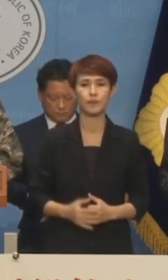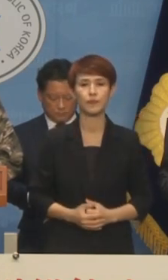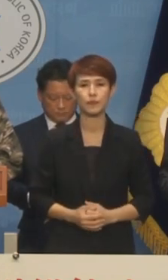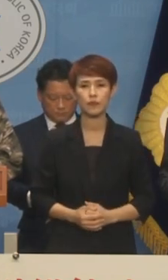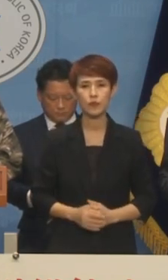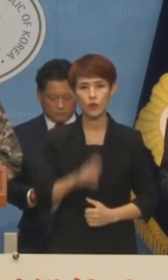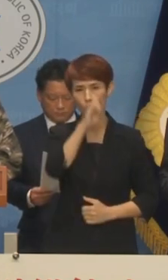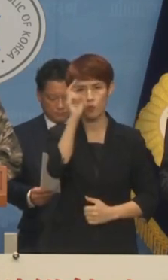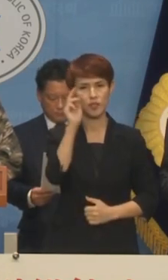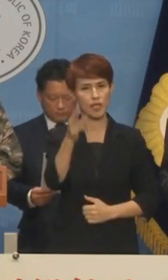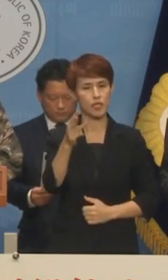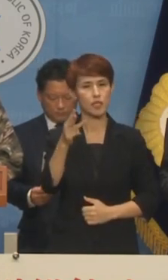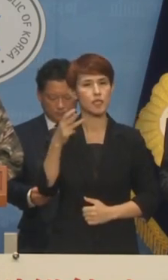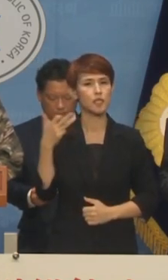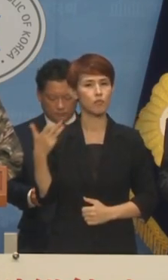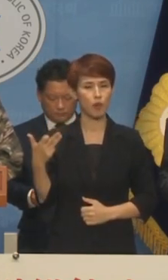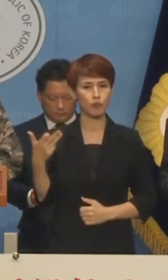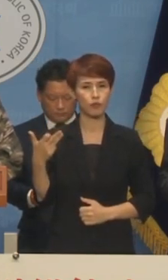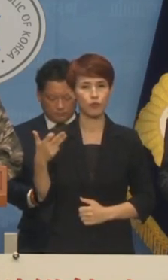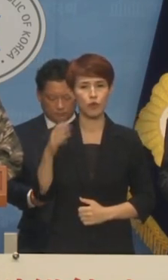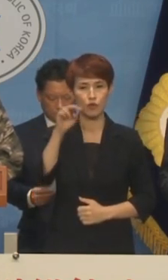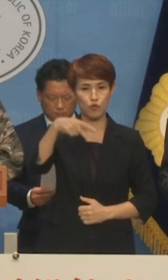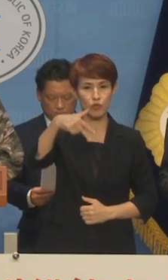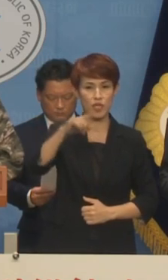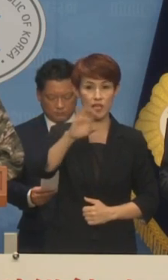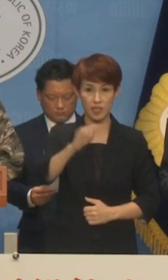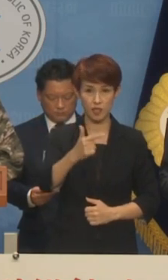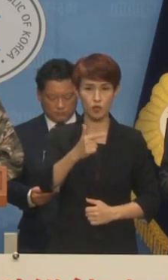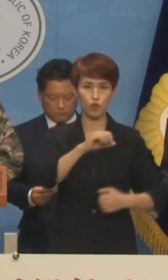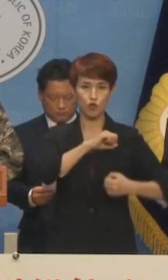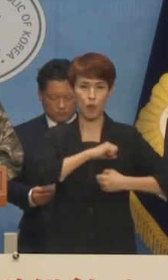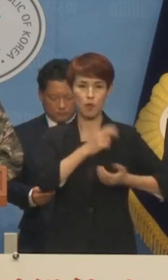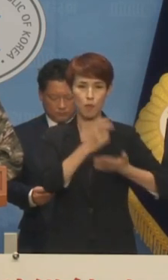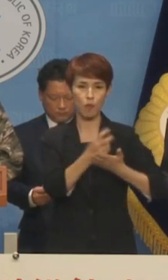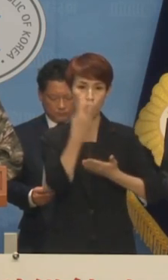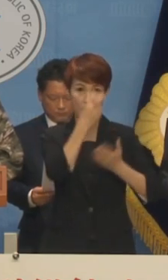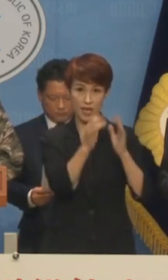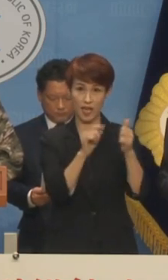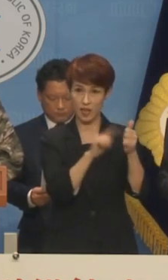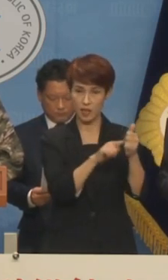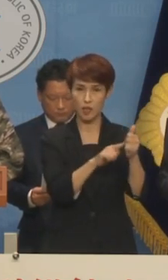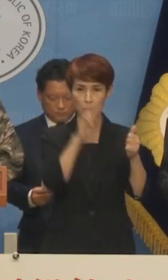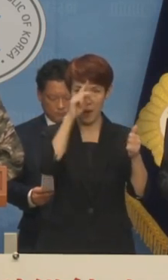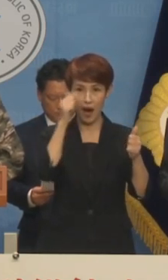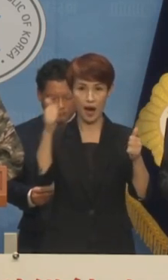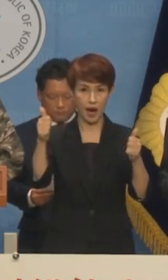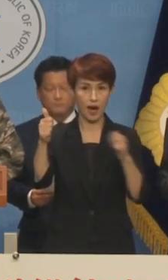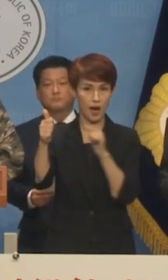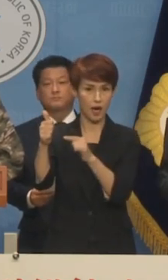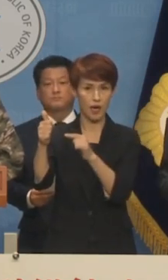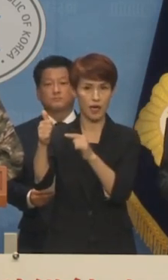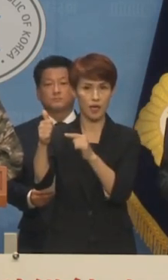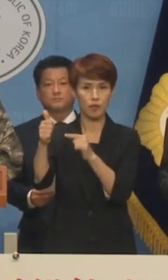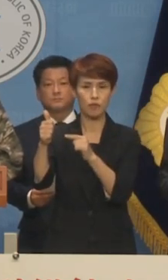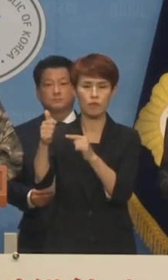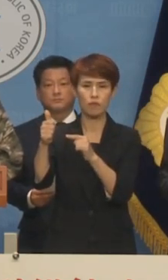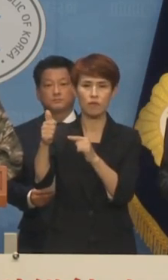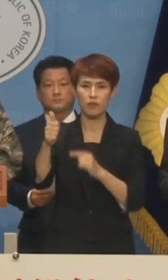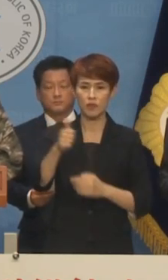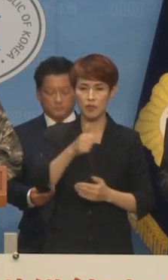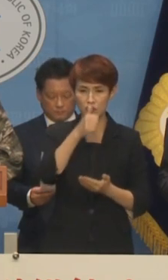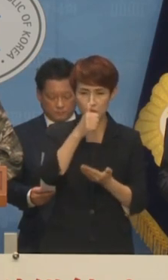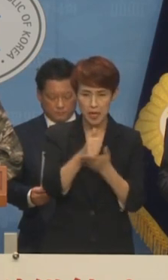오후 3시 18분 유재은 국방부 법무관리관이 박 대령에게 혐의자와